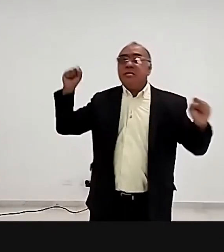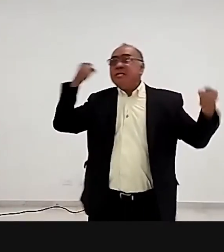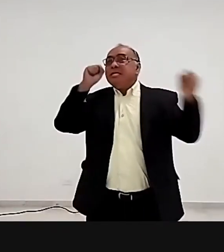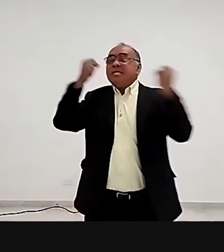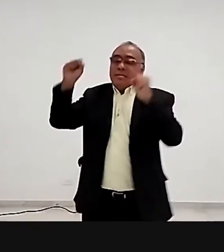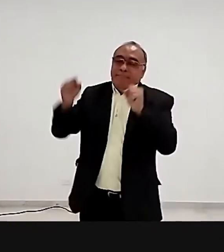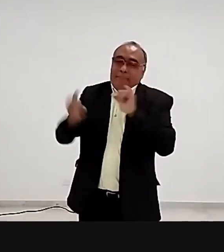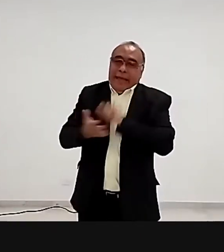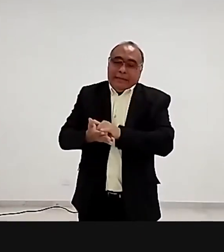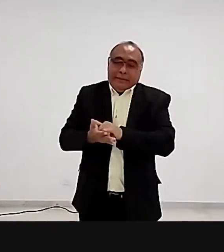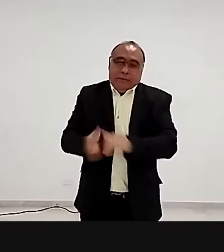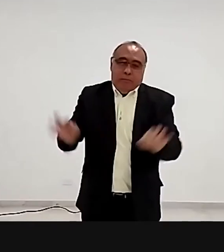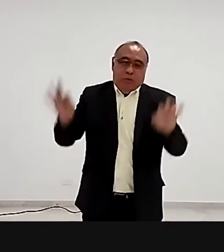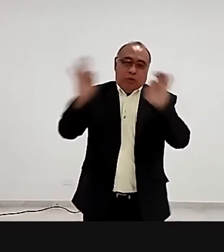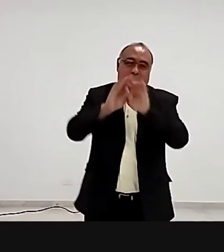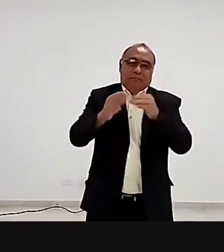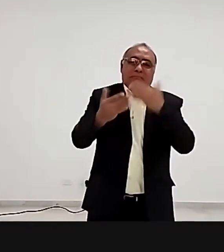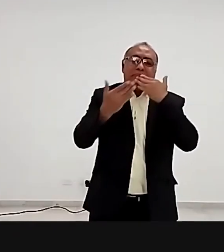que